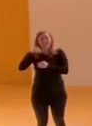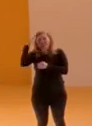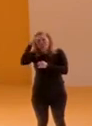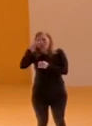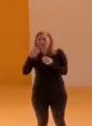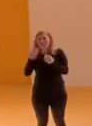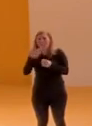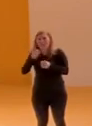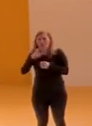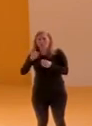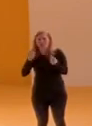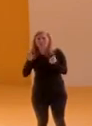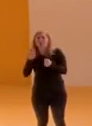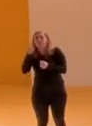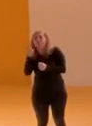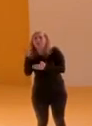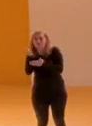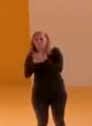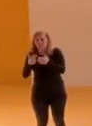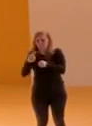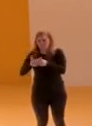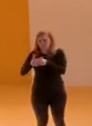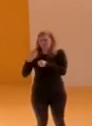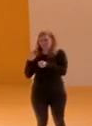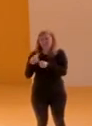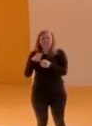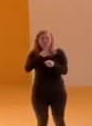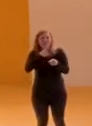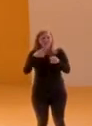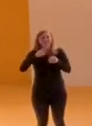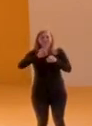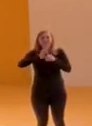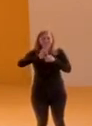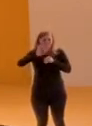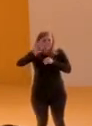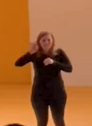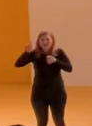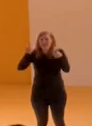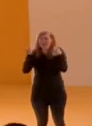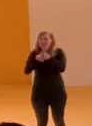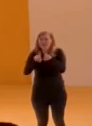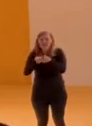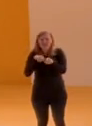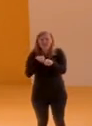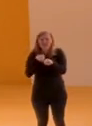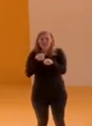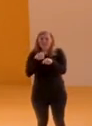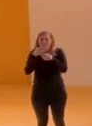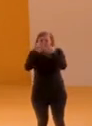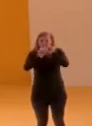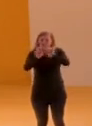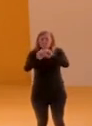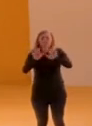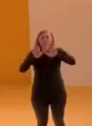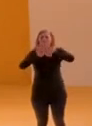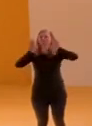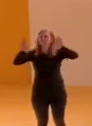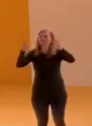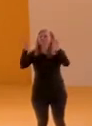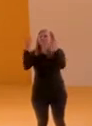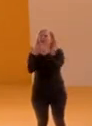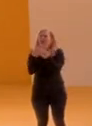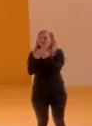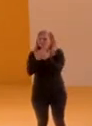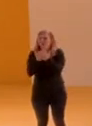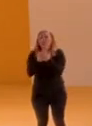połowie wieku XX na pewno to jest ten sam wykres tylko ja już się już tłumaczę dlaczego go zamieściłem dwukrotnie to jest opracowanie dwóch takich